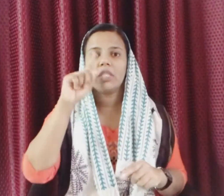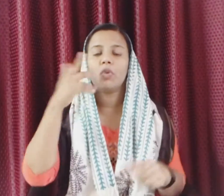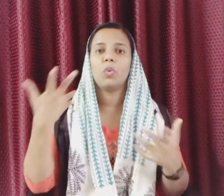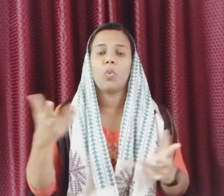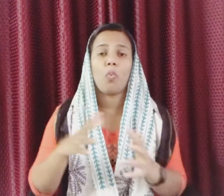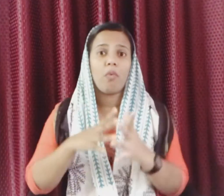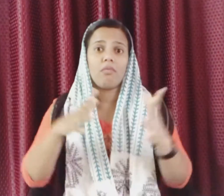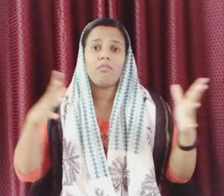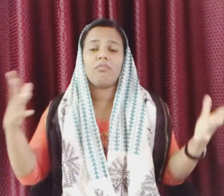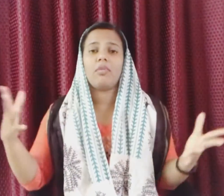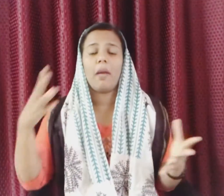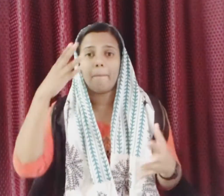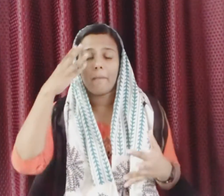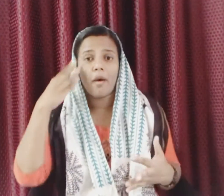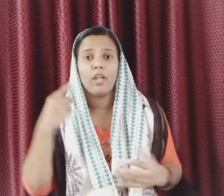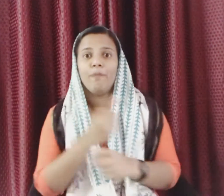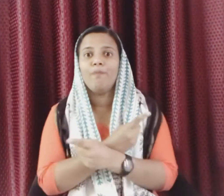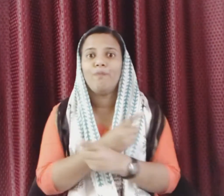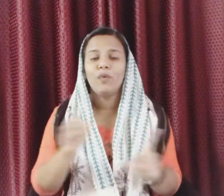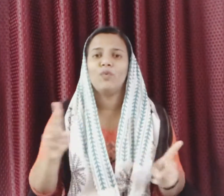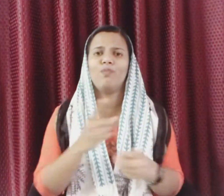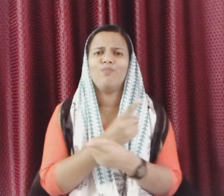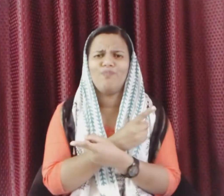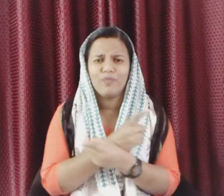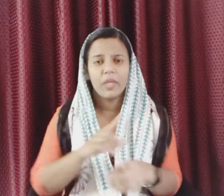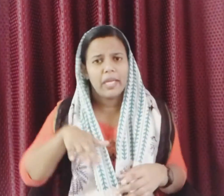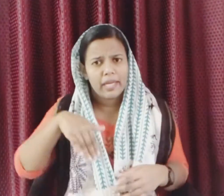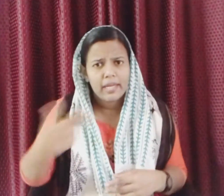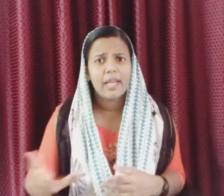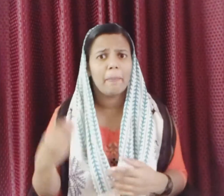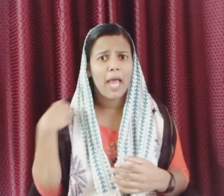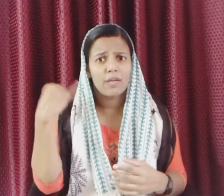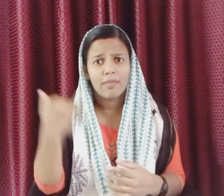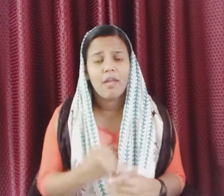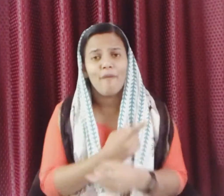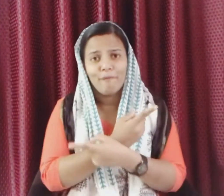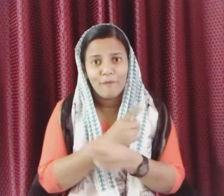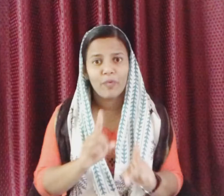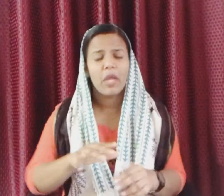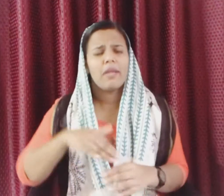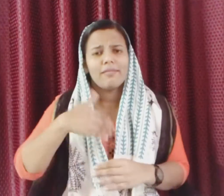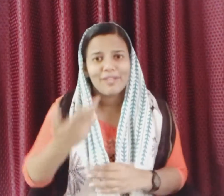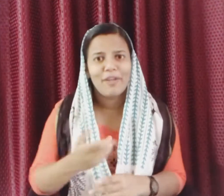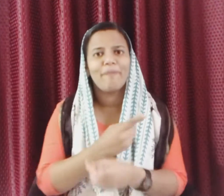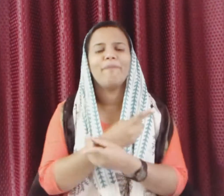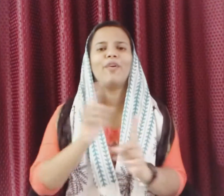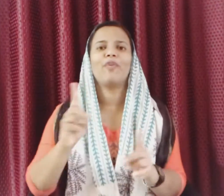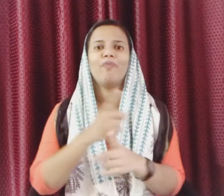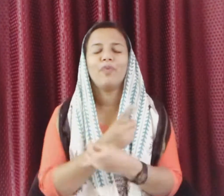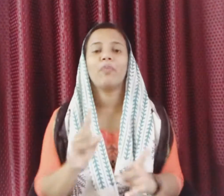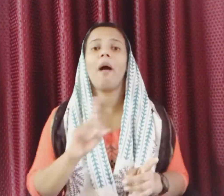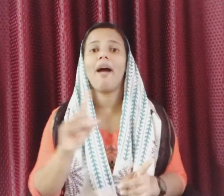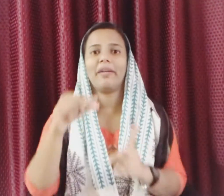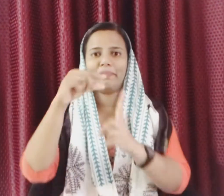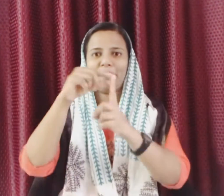ഇത്ര ഭയങ്കര മരണത്തിൽ നിന്നും ദൈവം ഞങ്ങളെ വിടുവിച്ചു, വിടുവിക്കുകയും ചെയ്യും, ഇനിയും വിടുവിക്കും, അവൻ മേലാലും വിടുവിക്കും എന്ന് ഞങ്ങൾ